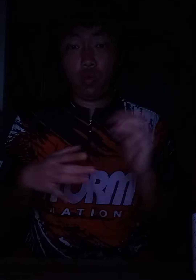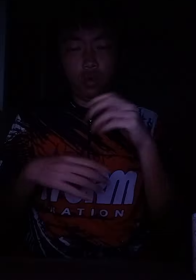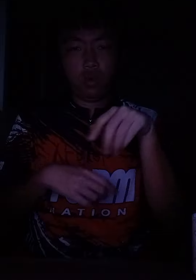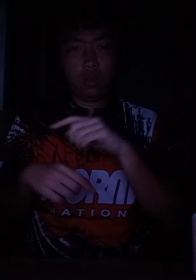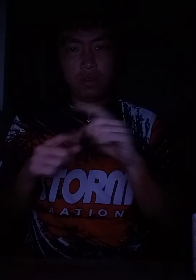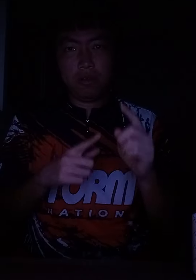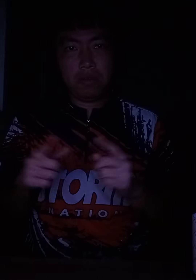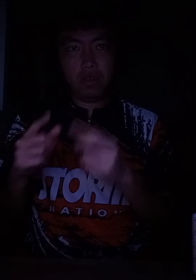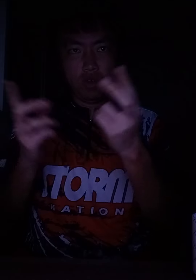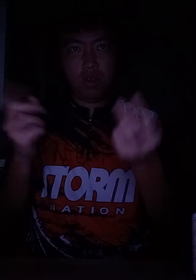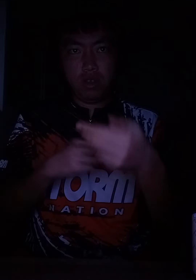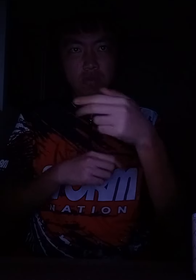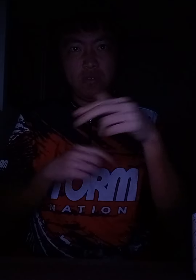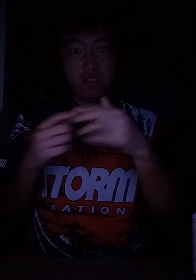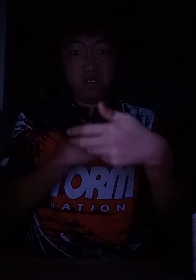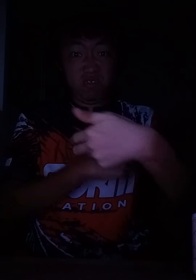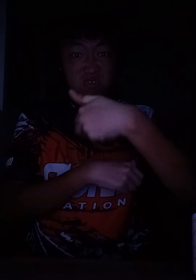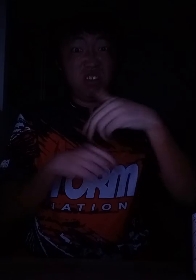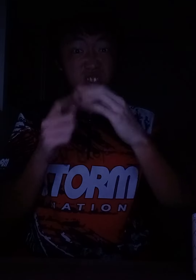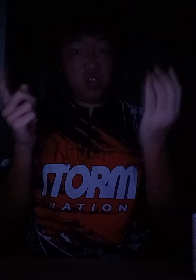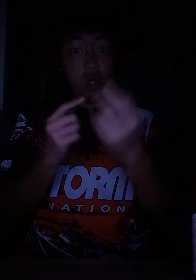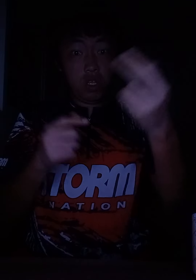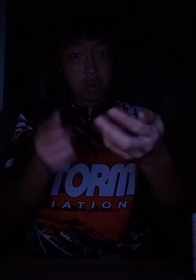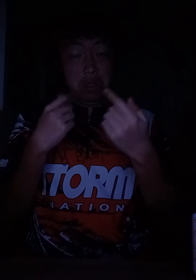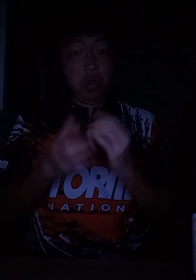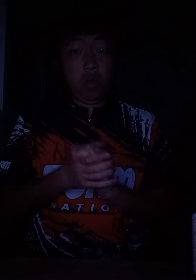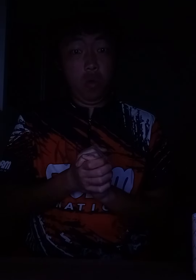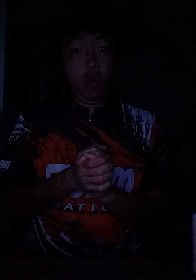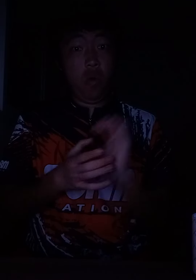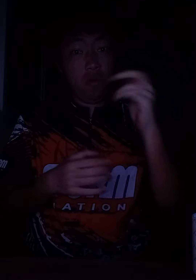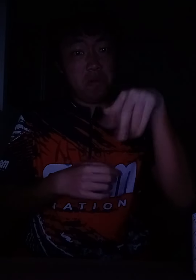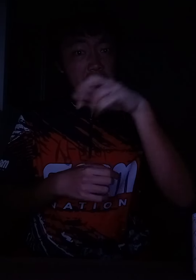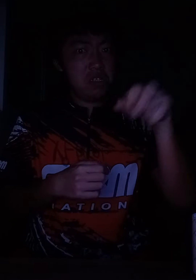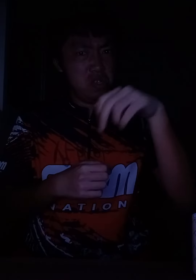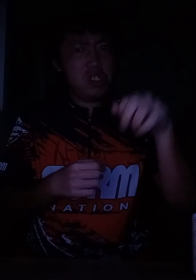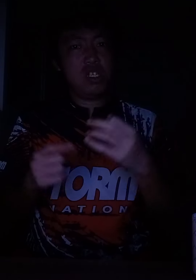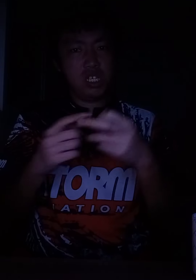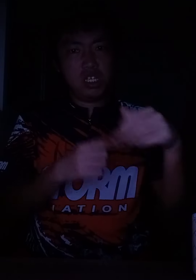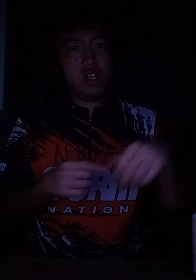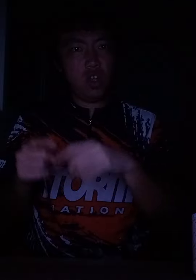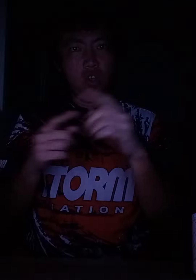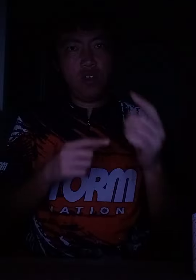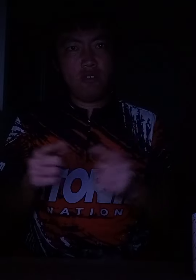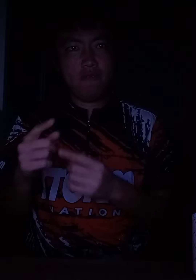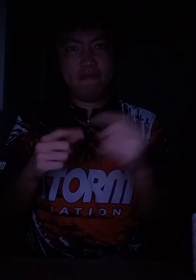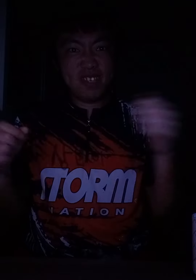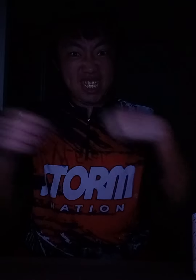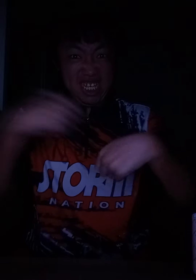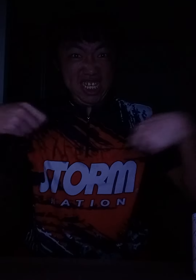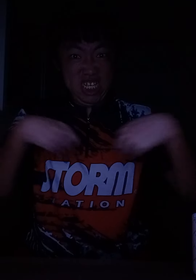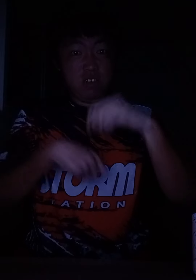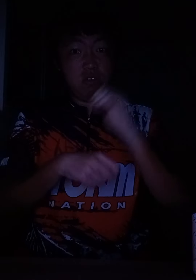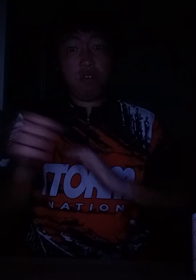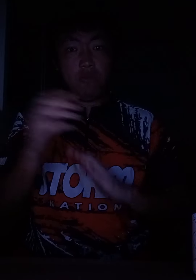다음 역에서 지하철 직원들이 들어왔어요. 그 지하철 직원들이 저 남성하고 실랑이를 벌이면서 내려라